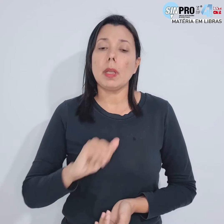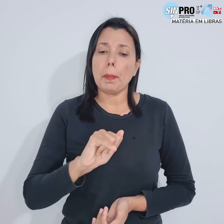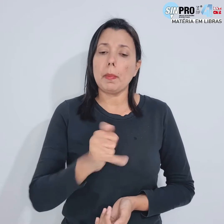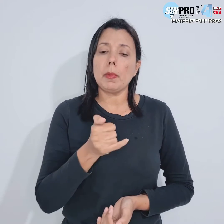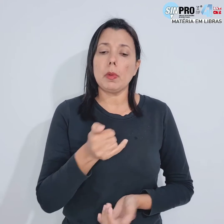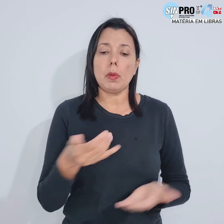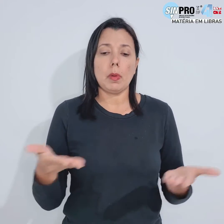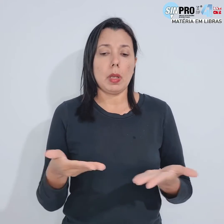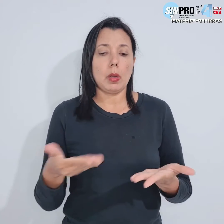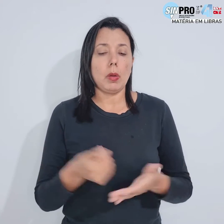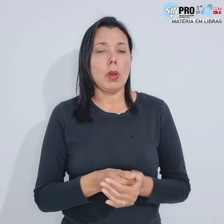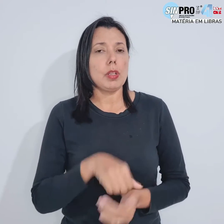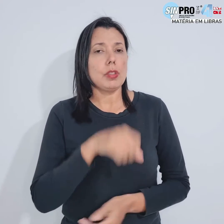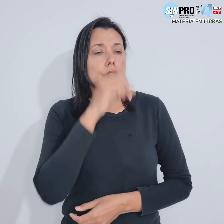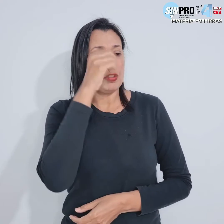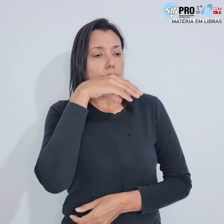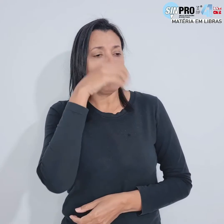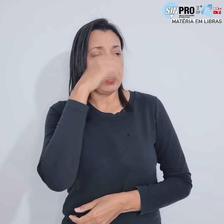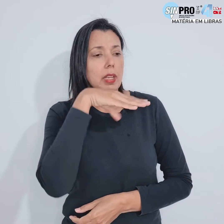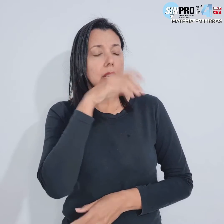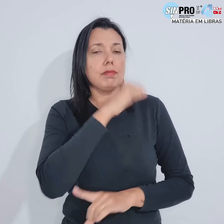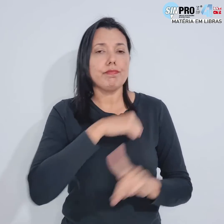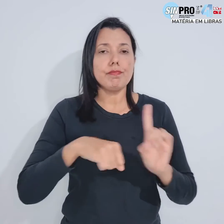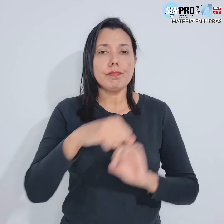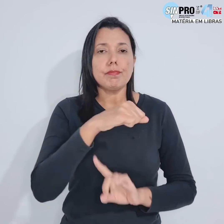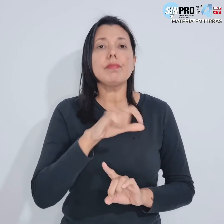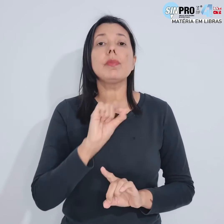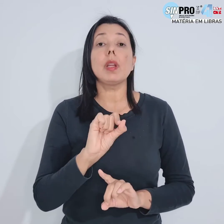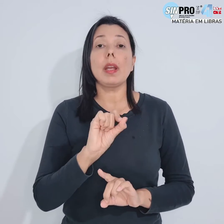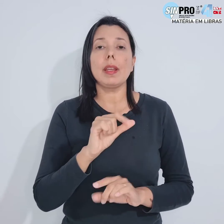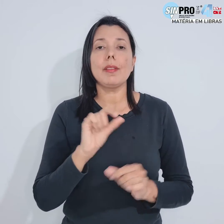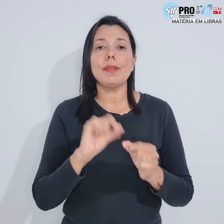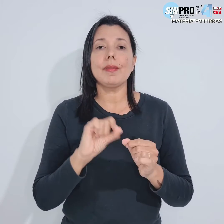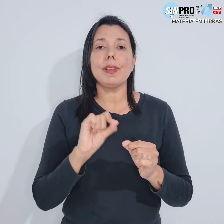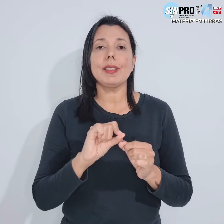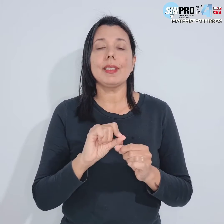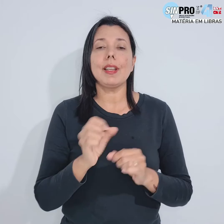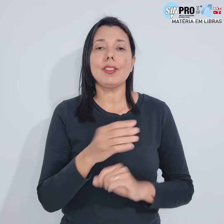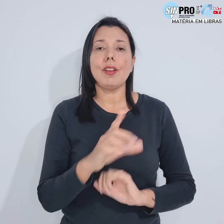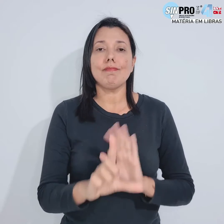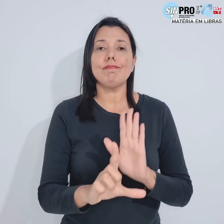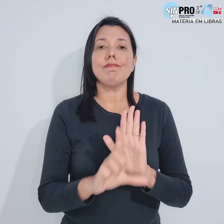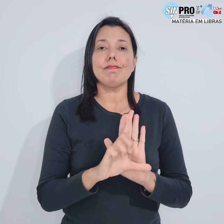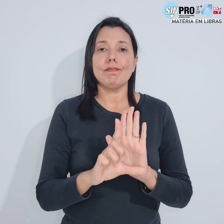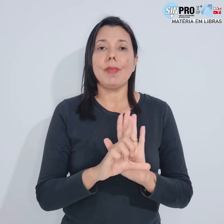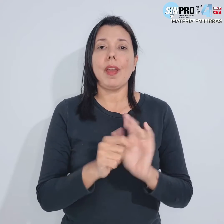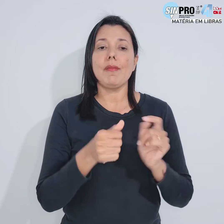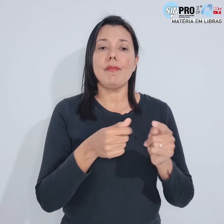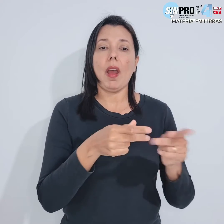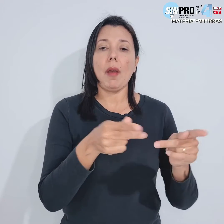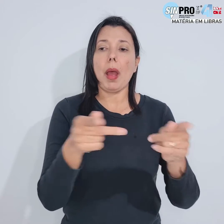aproveitou o momento de fragilidade da sociedade para fazer as reformas, vendendo